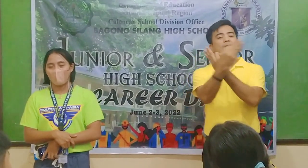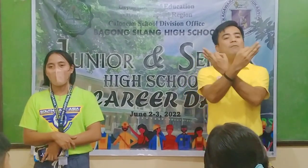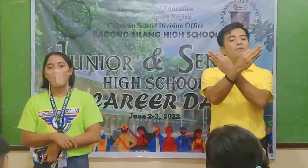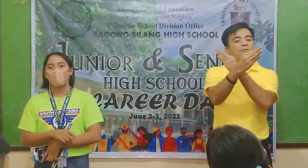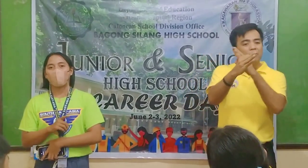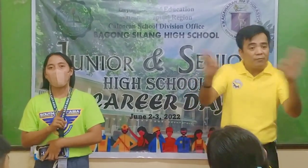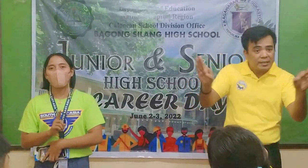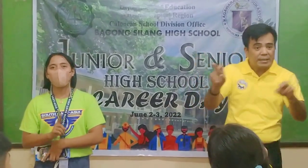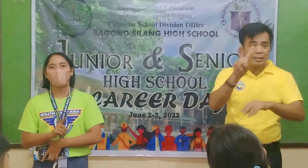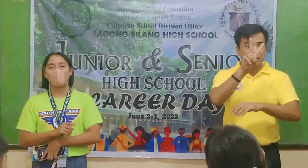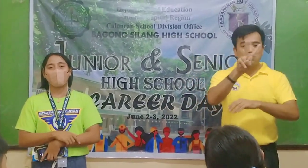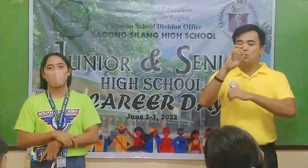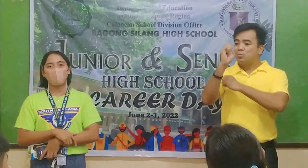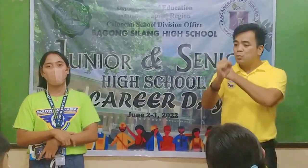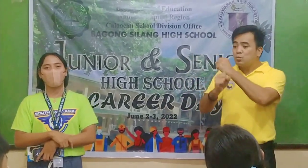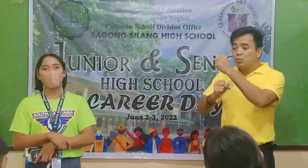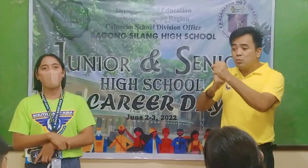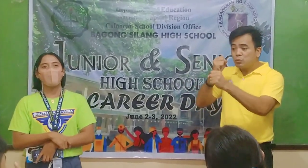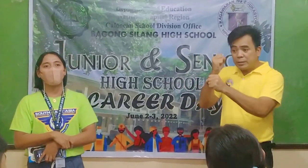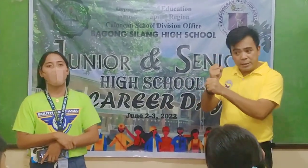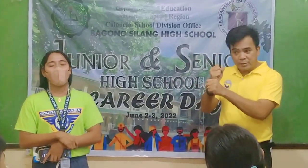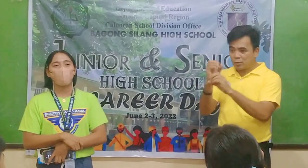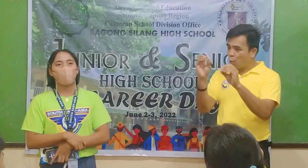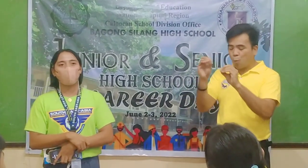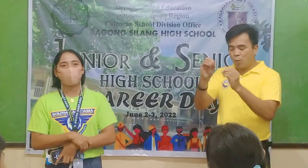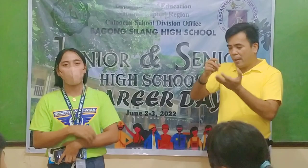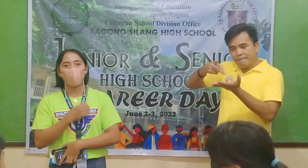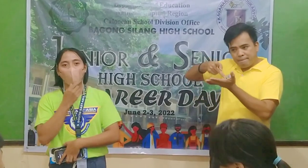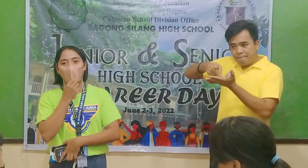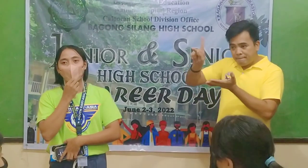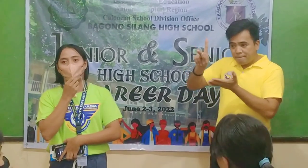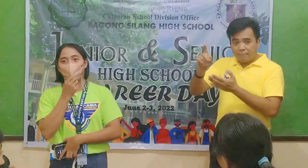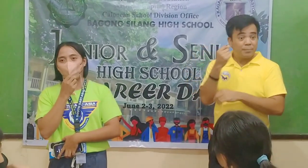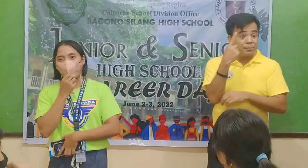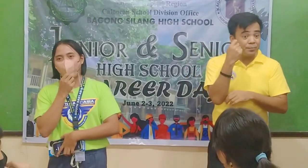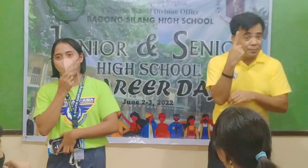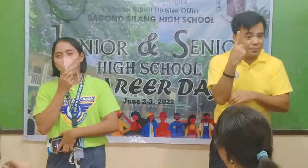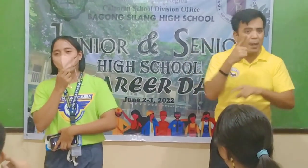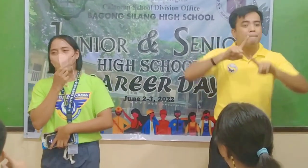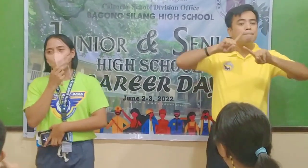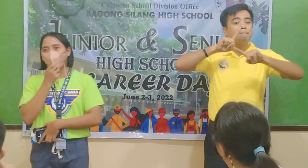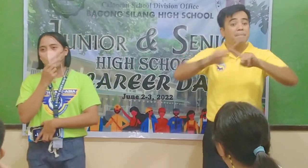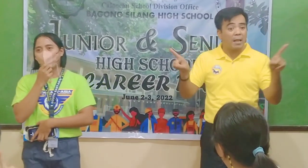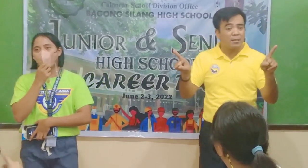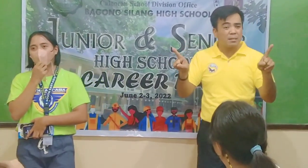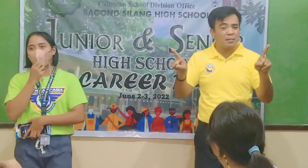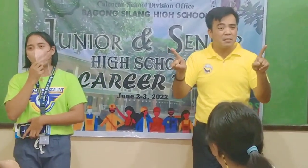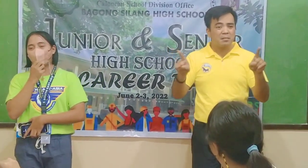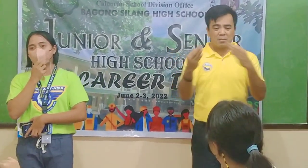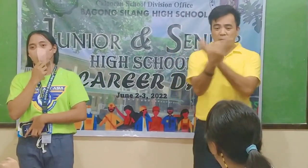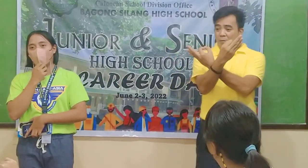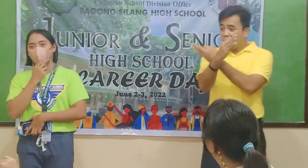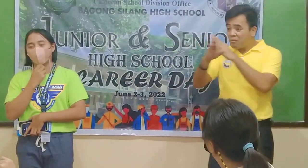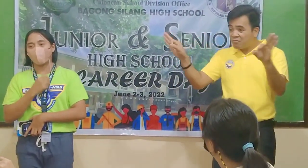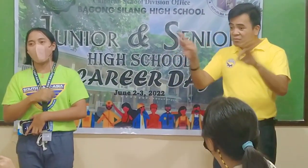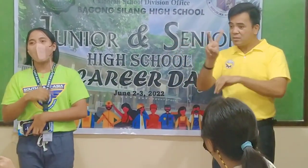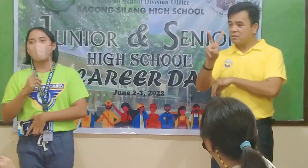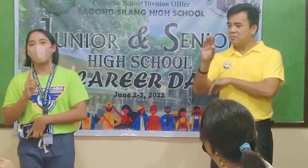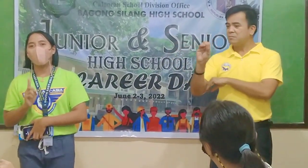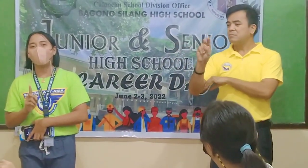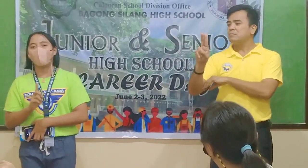nila. Pero lagi mo natin isipin na ang voucher po ay nawawala. Paano nga po ba nawawala si